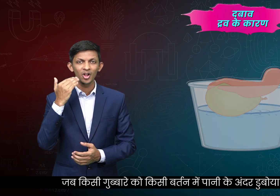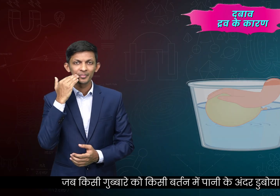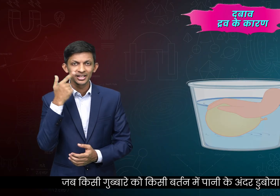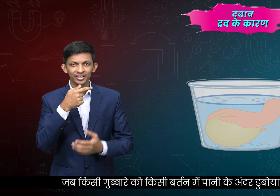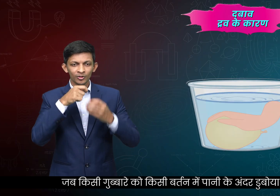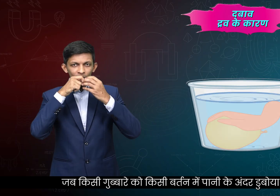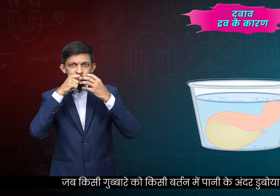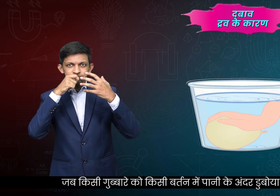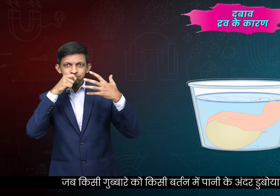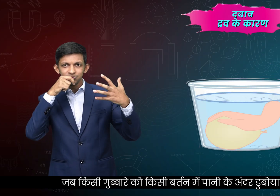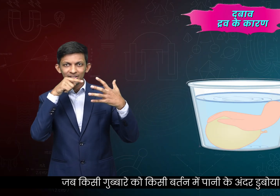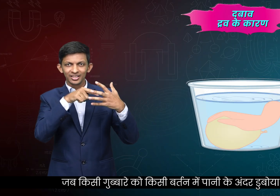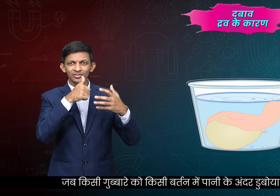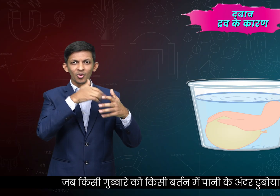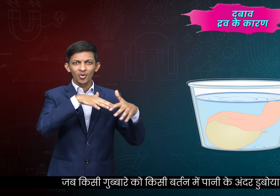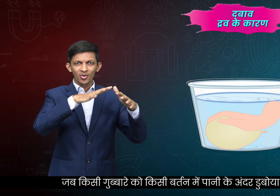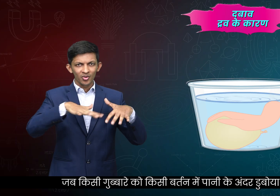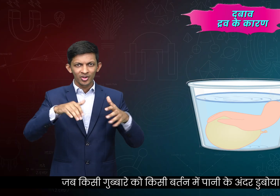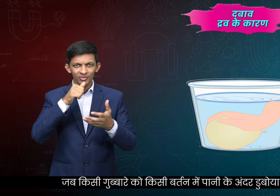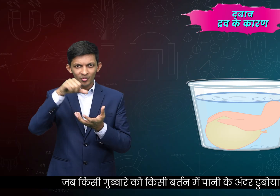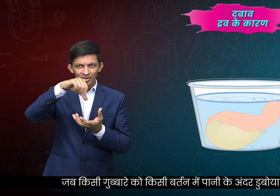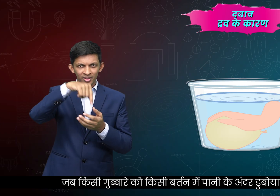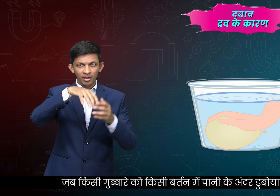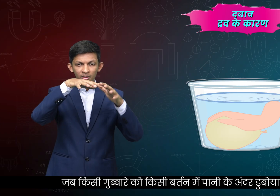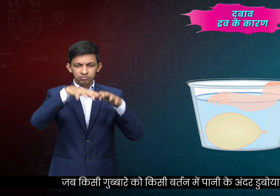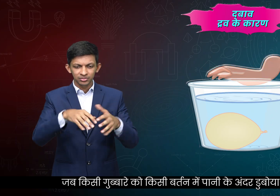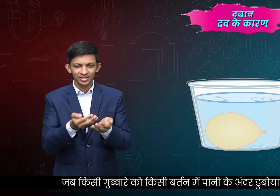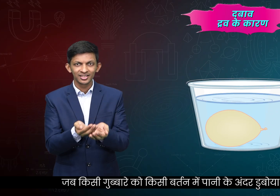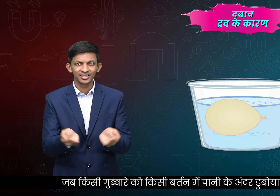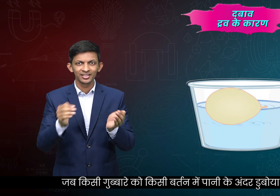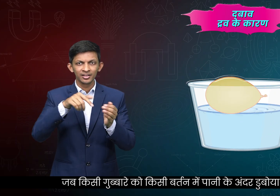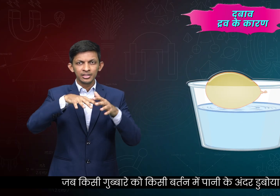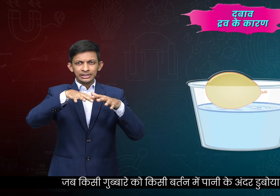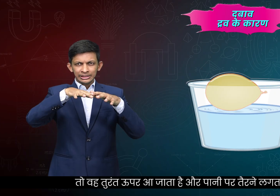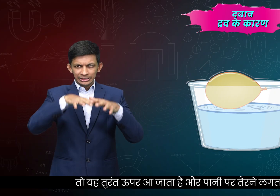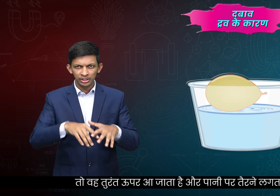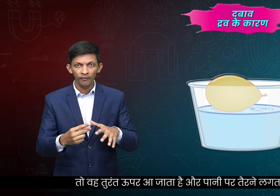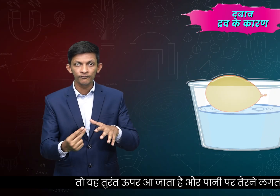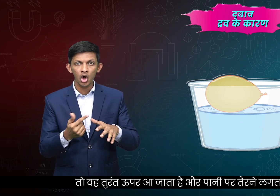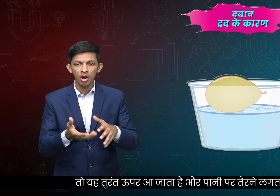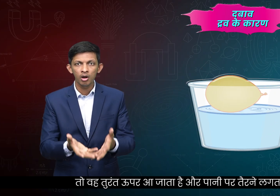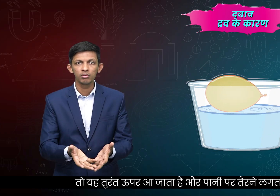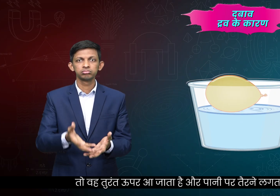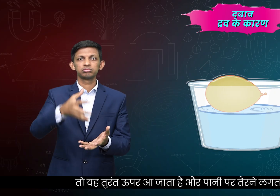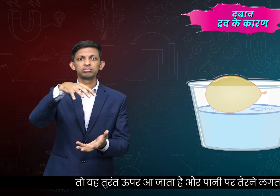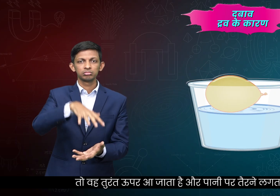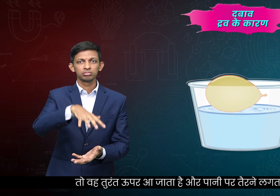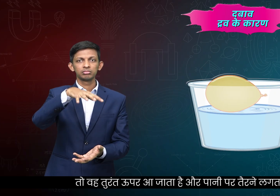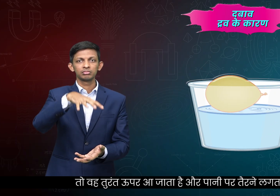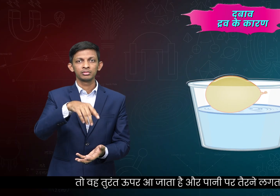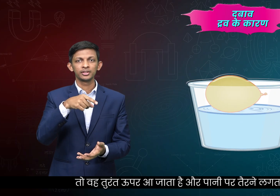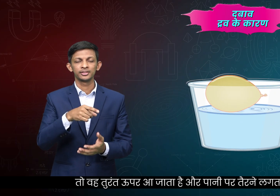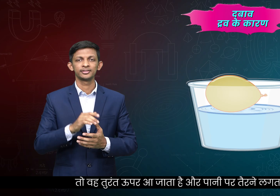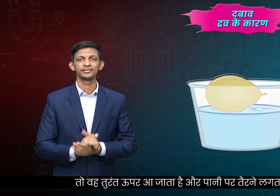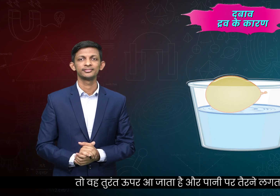जब किसी गुब्बारे को किसी बर्तन में पानी के अंदर डुबोया जाता है तो वह तुरंत ऊपर आ जाता